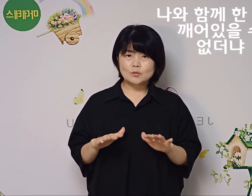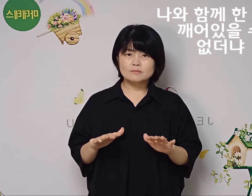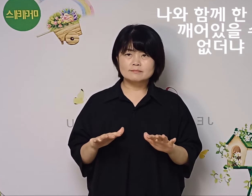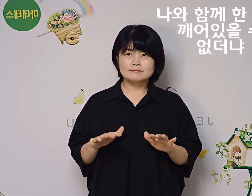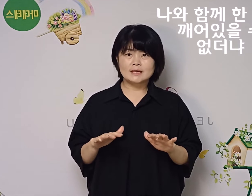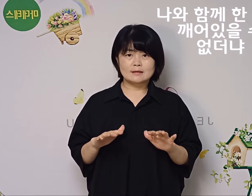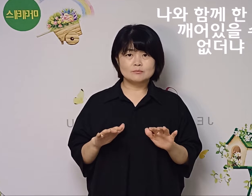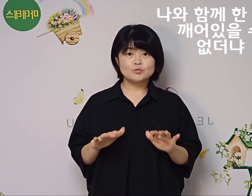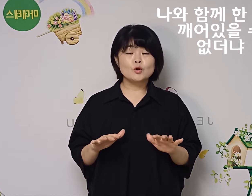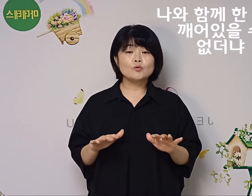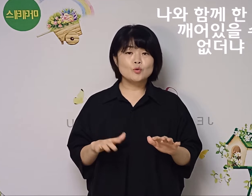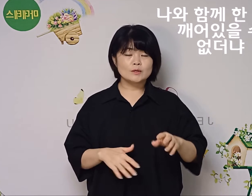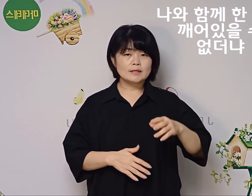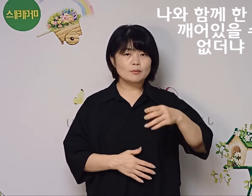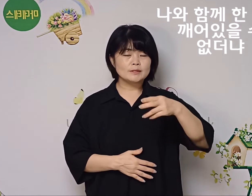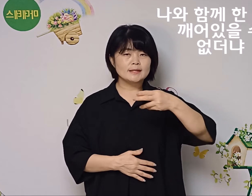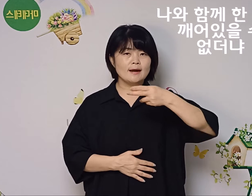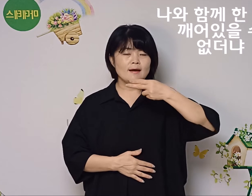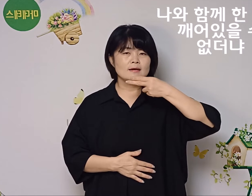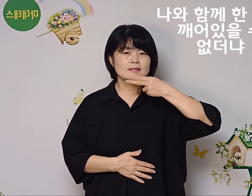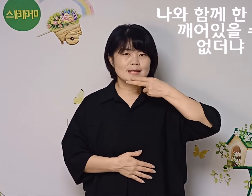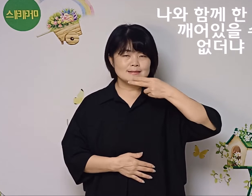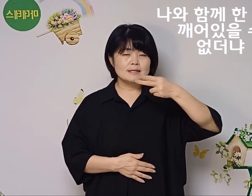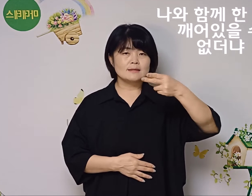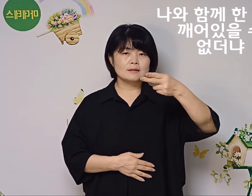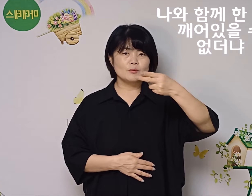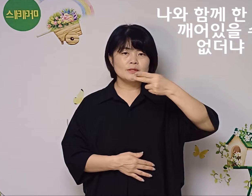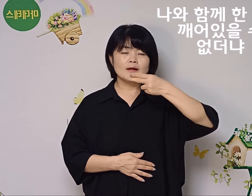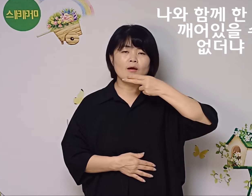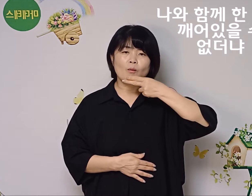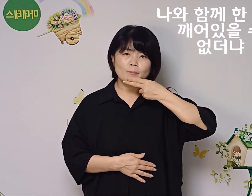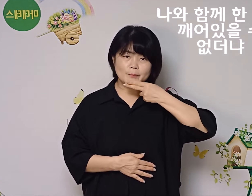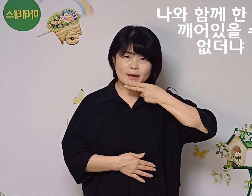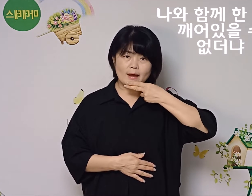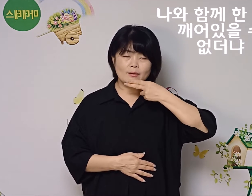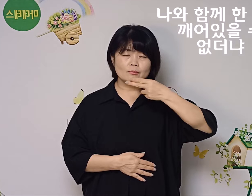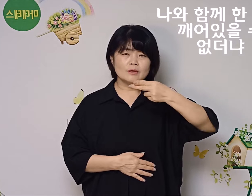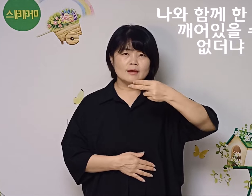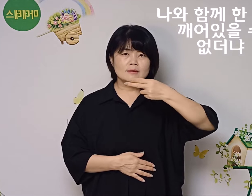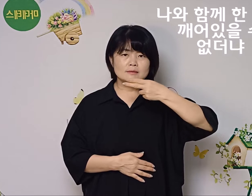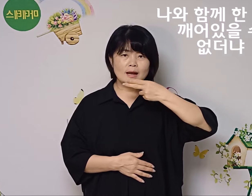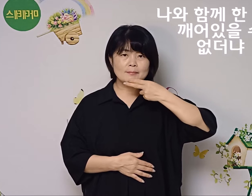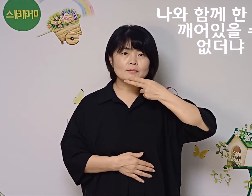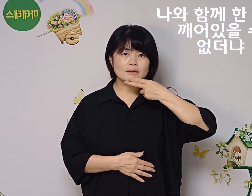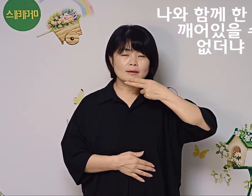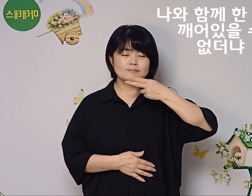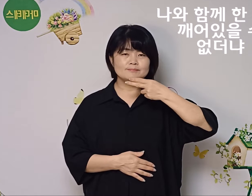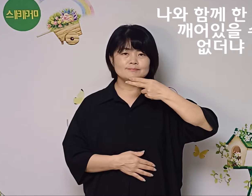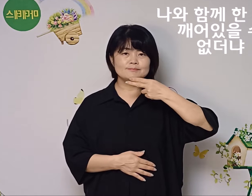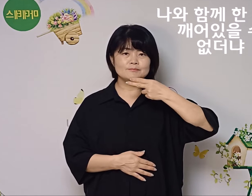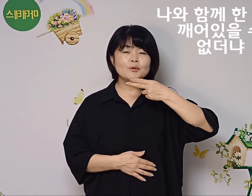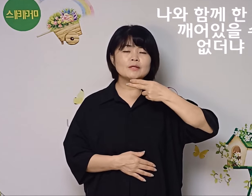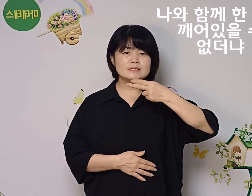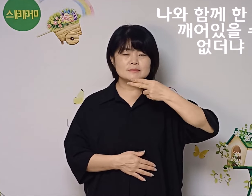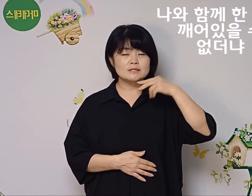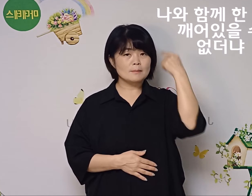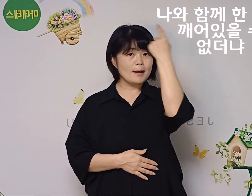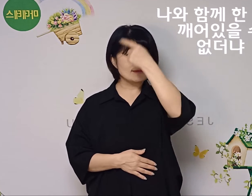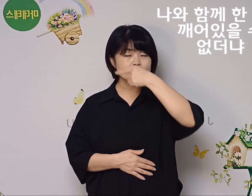조금 약간 무거운 곡이다 보니까 잔잔하다 보니까 없다 이렇게 가볍게 표현하겠습니다. 그래서